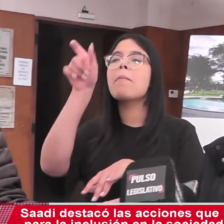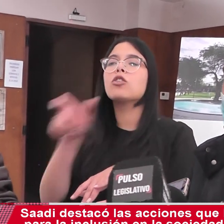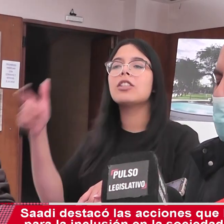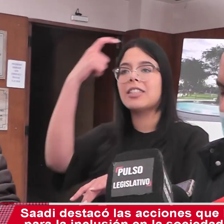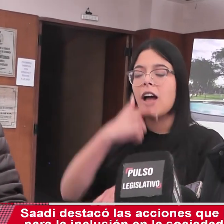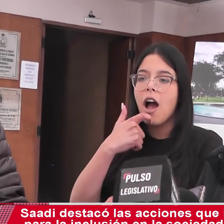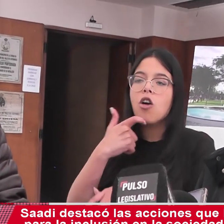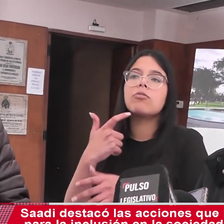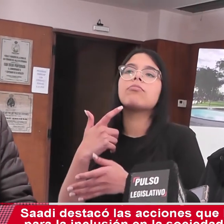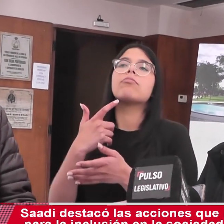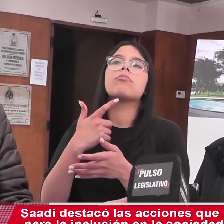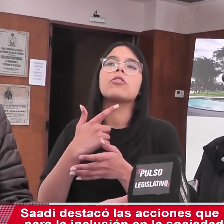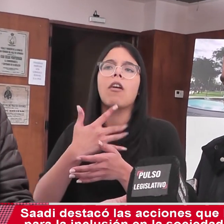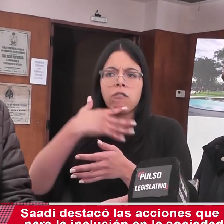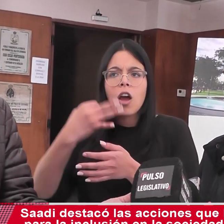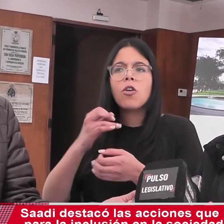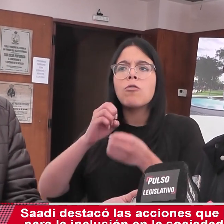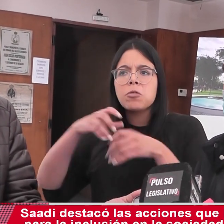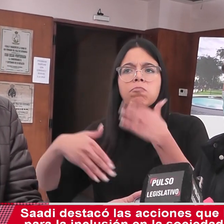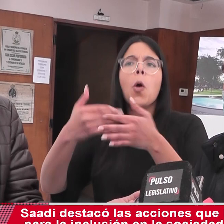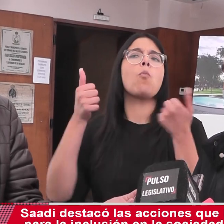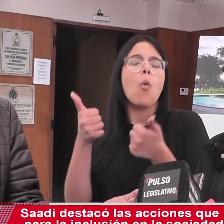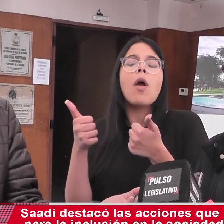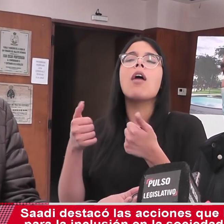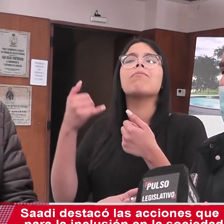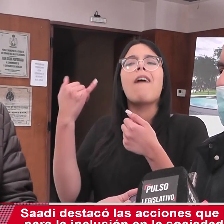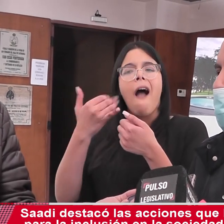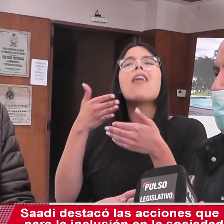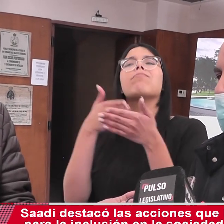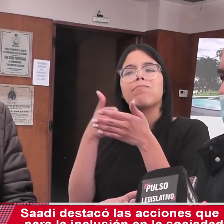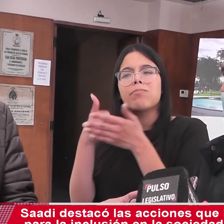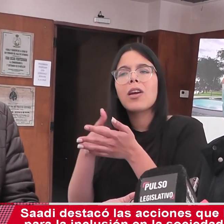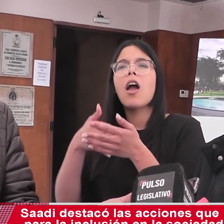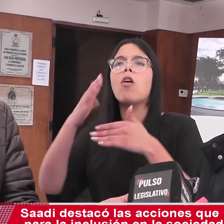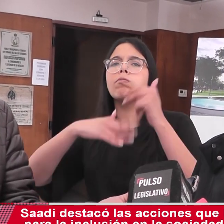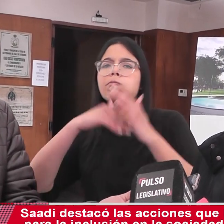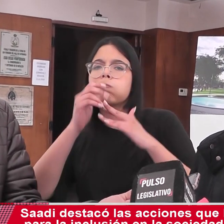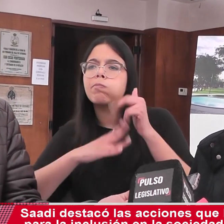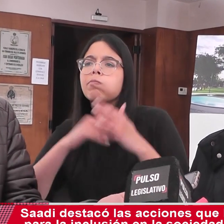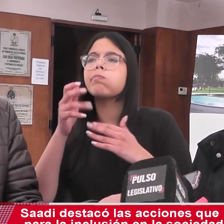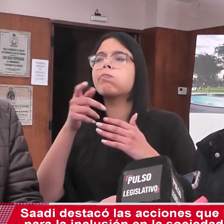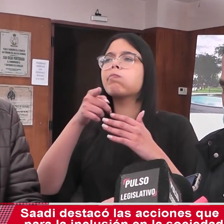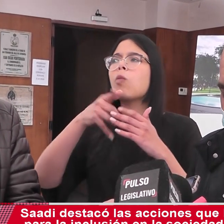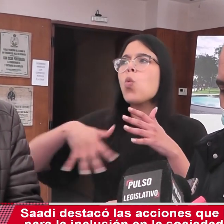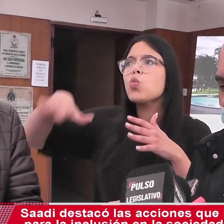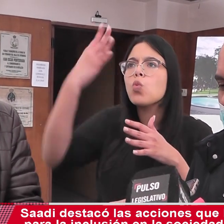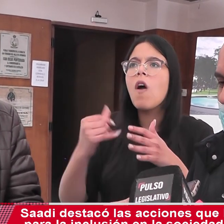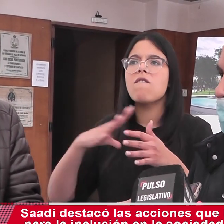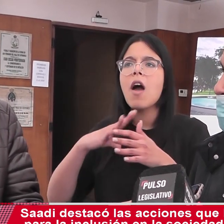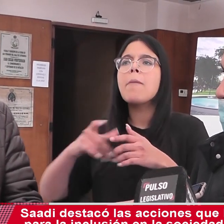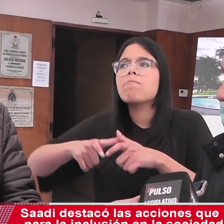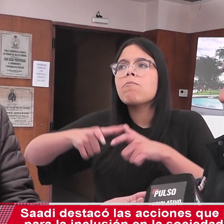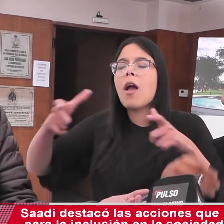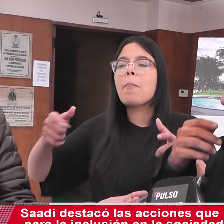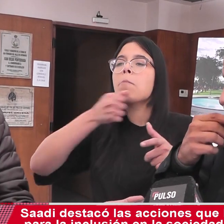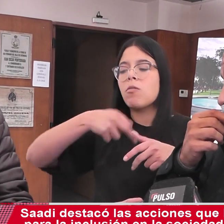en que realmente está funcionando muy bien. Y hay otras barreras, hasta arquitectónicas. Cuando hablo de ampliar